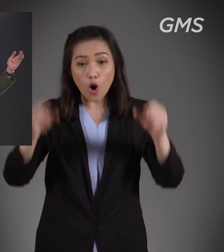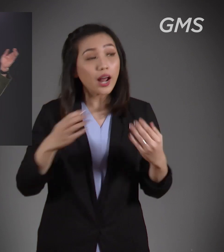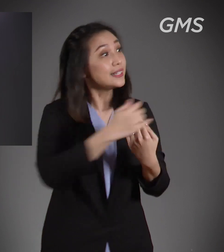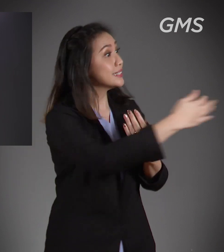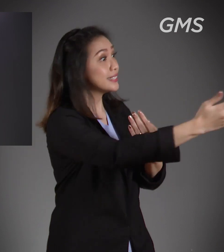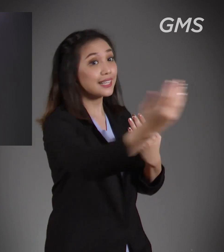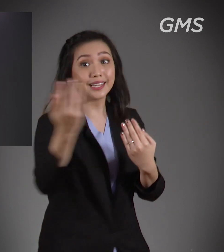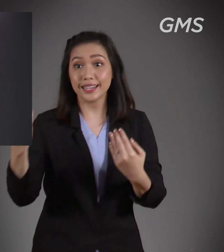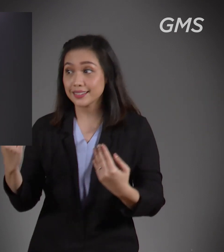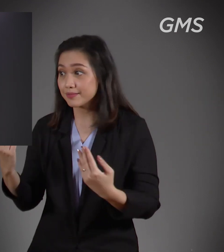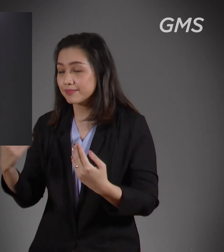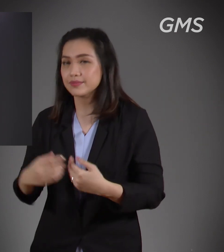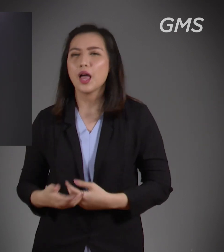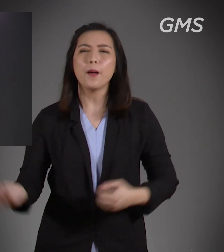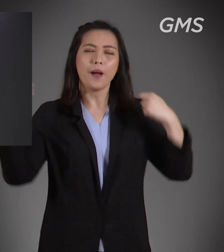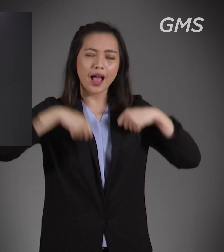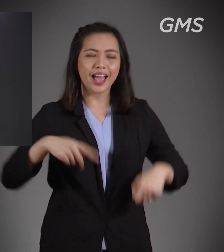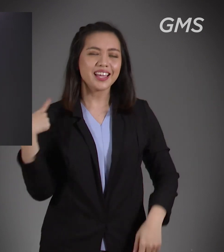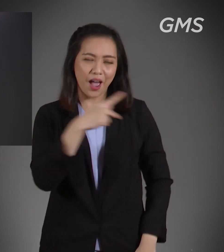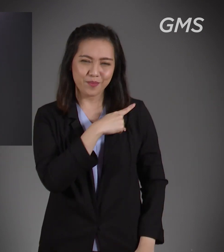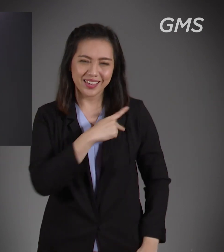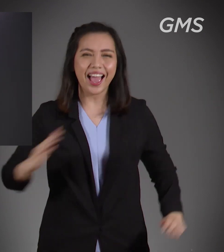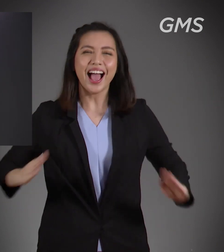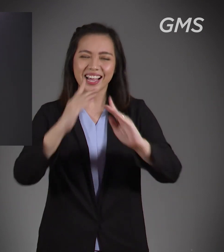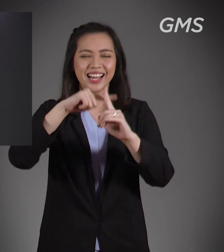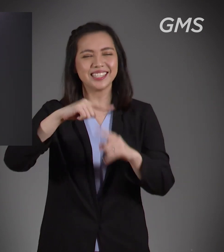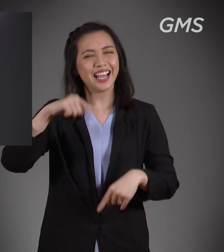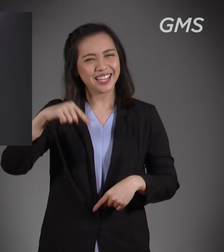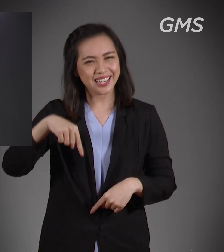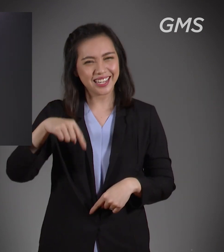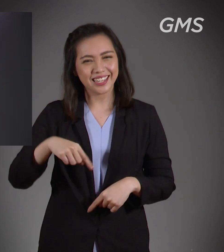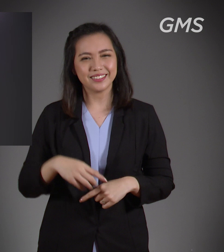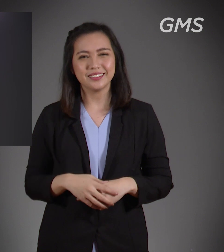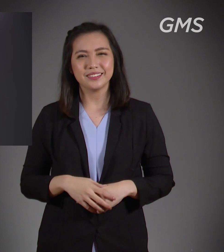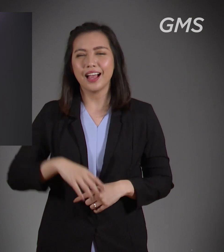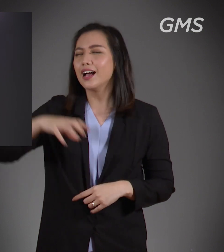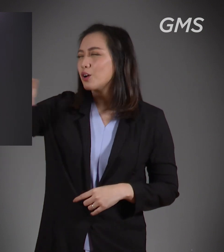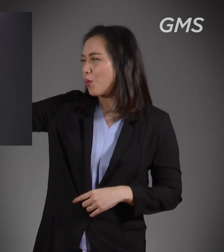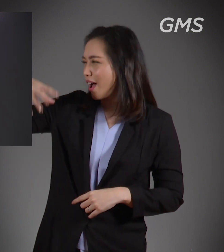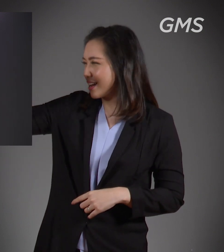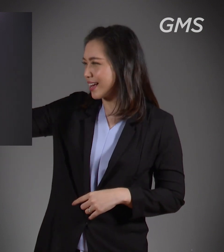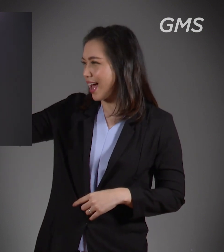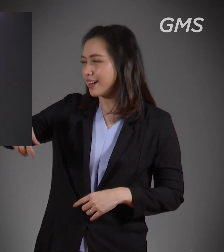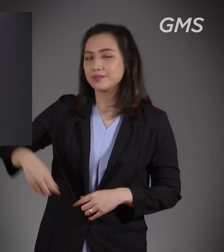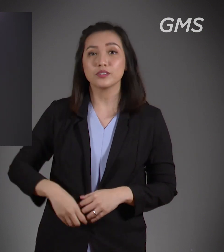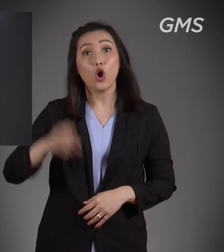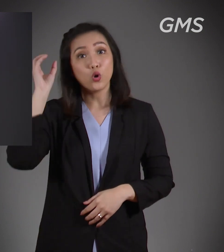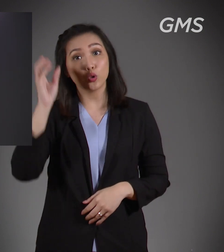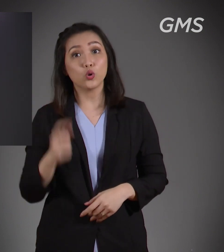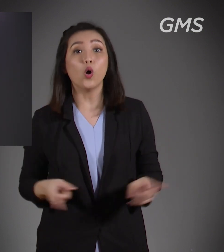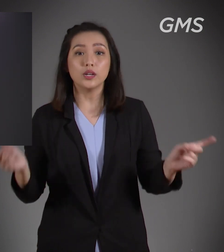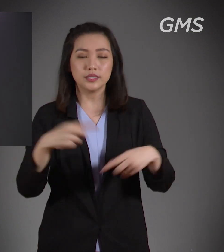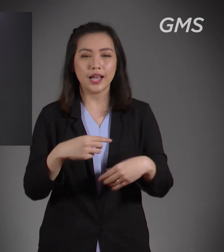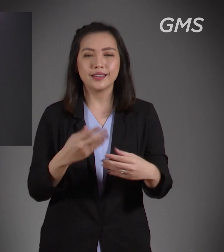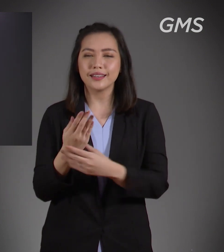kami. Pakai gereja ini ya Tuhan Yesus yang tercinta. Pakai kami semua, pakai setiap keluarga ya Tuhan. Menjadi kepanjangan tangan Tuhan di akhir zaman.